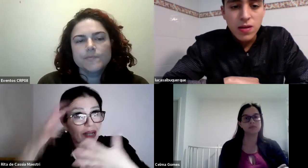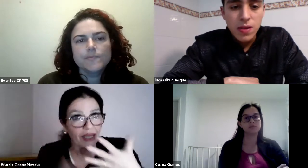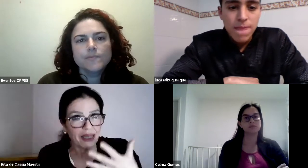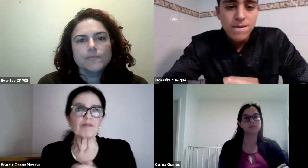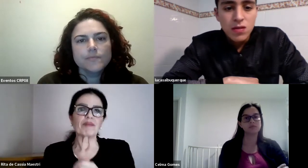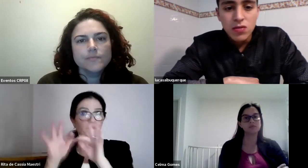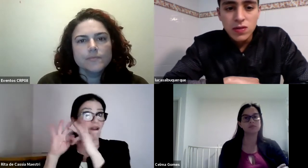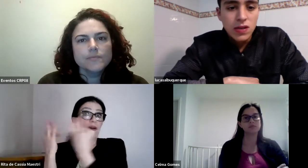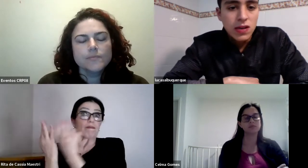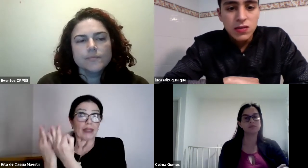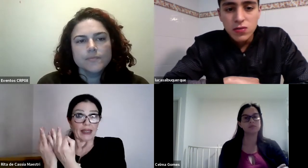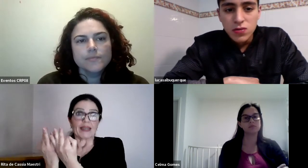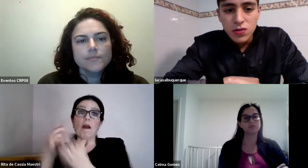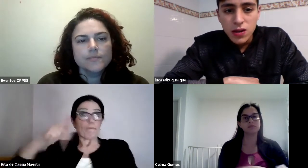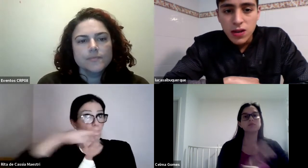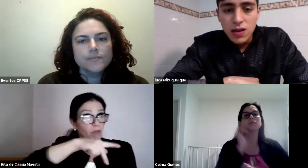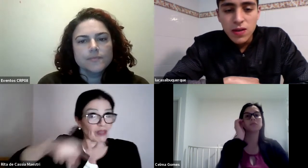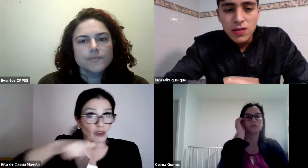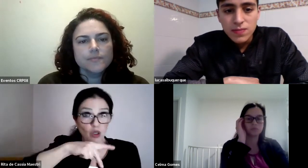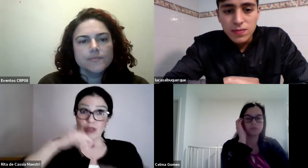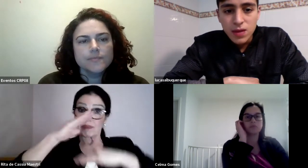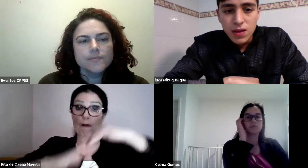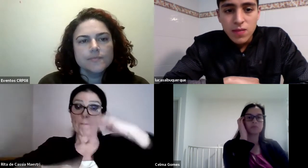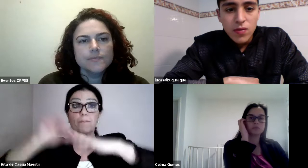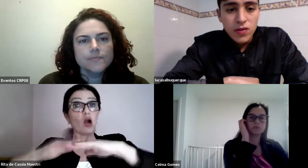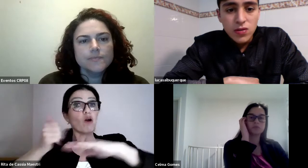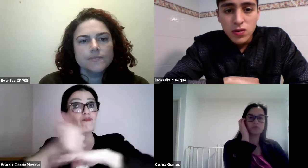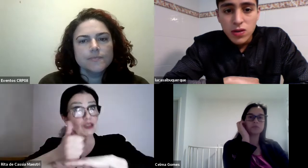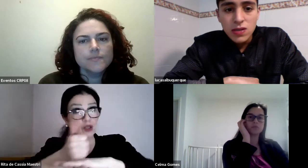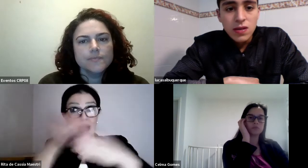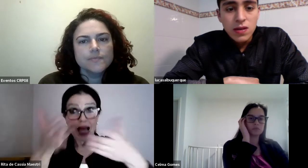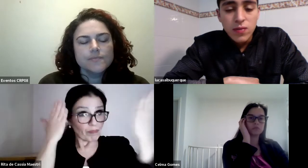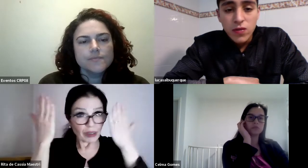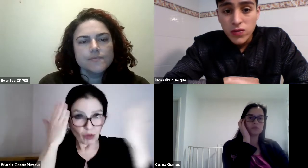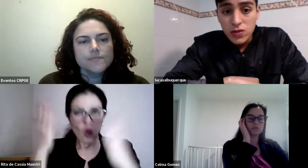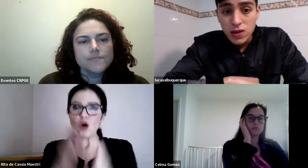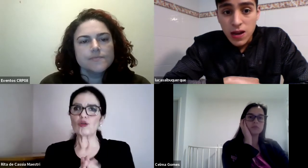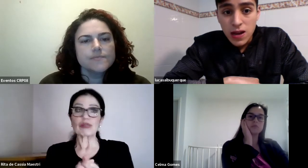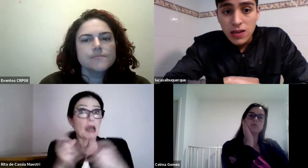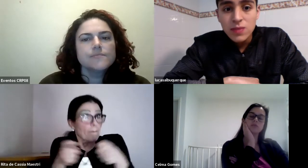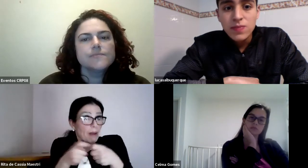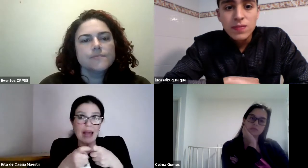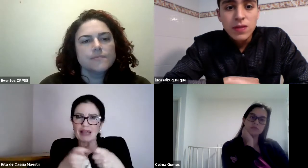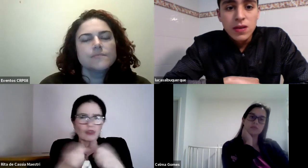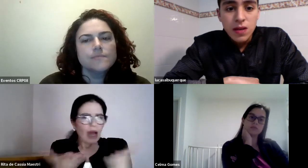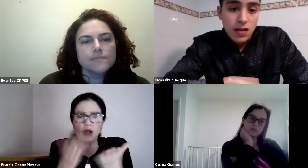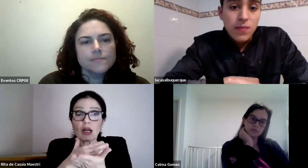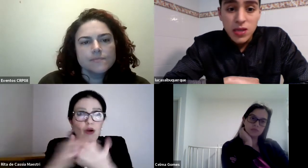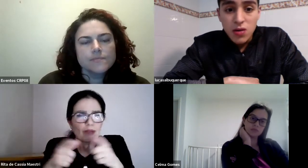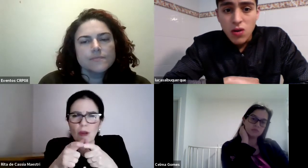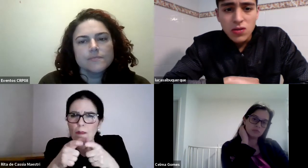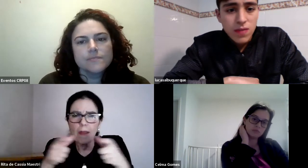intérprete, trouxe a questão dos cursos de Libras, professores, profissionais,